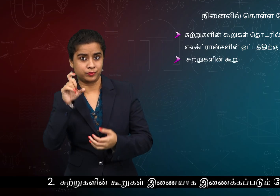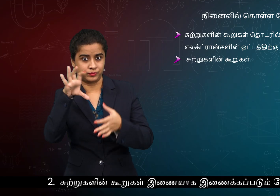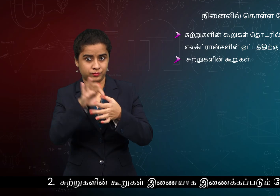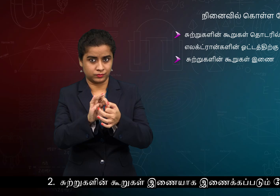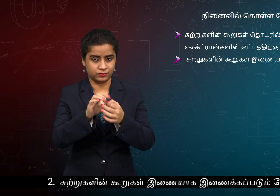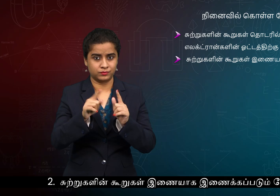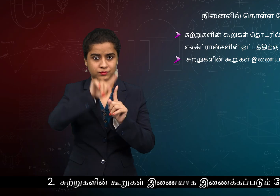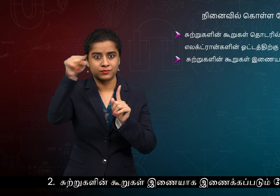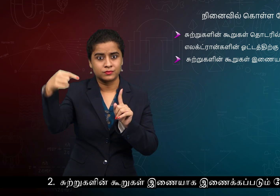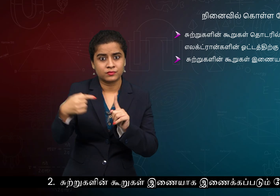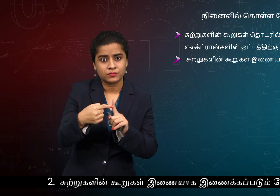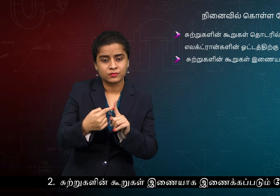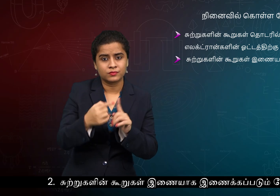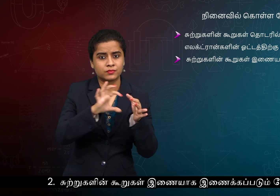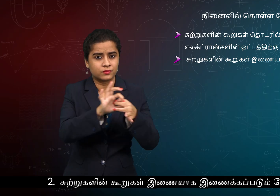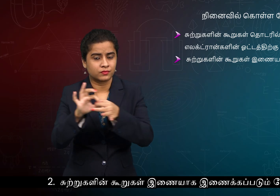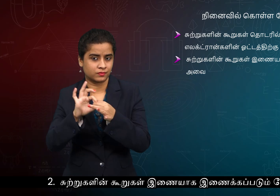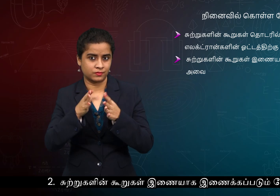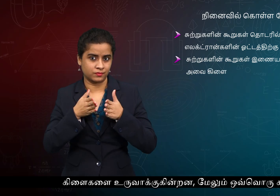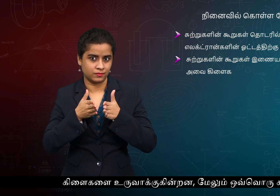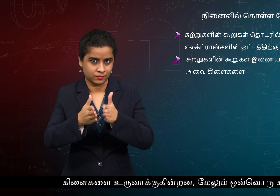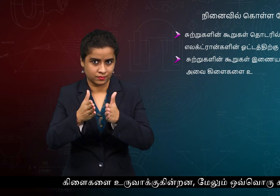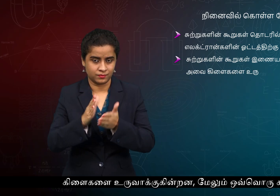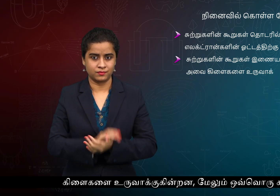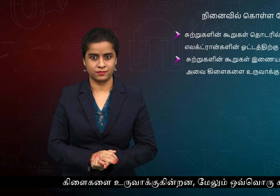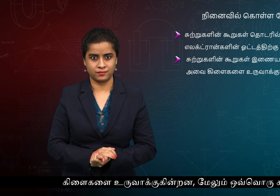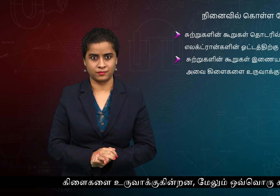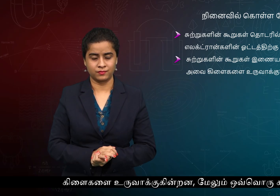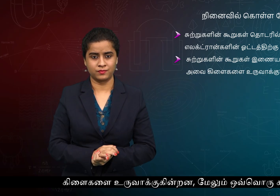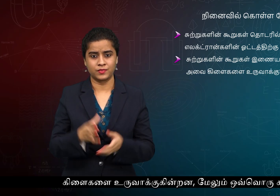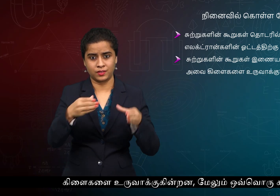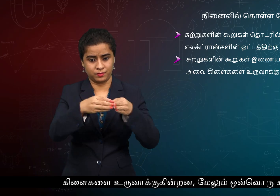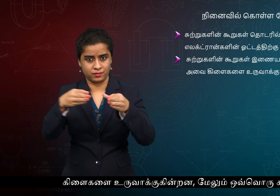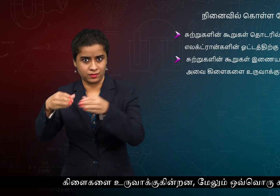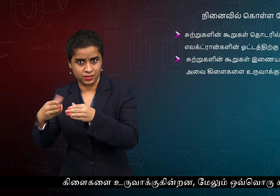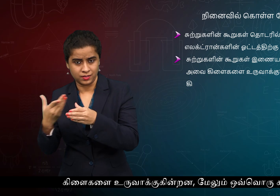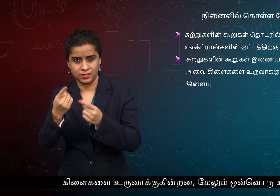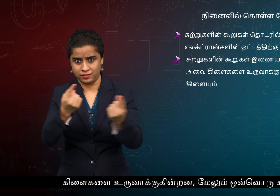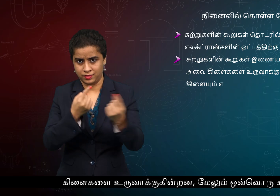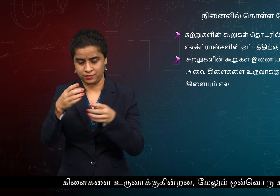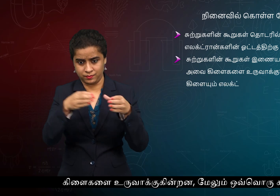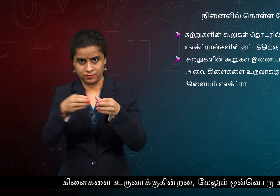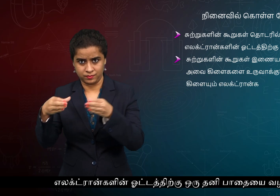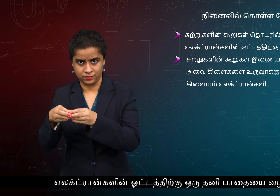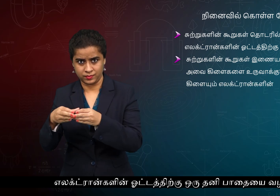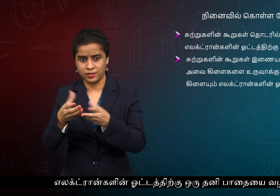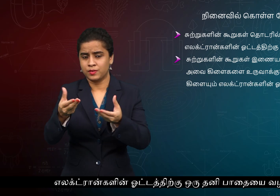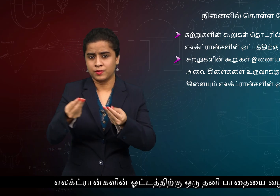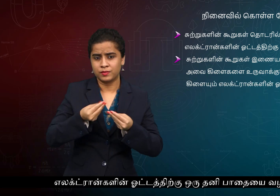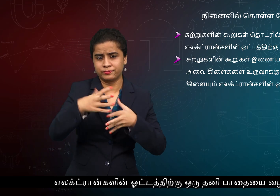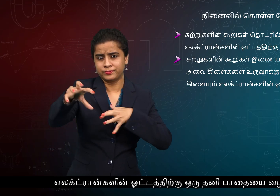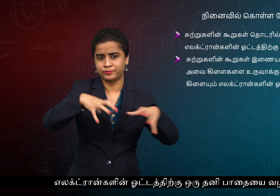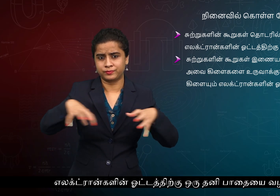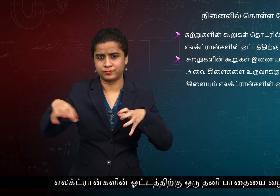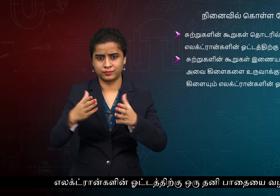சுற்றுகளின் கூறுகள் இணையாக இணைக்கப்படும் போது அவை கிளைகளை உருவாக்குகின்றன. மேலும் ஒவ்வொரு கிளையும்